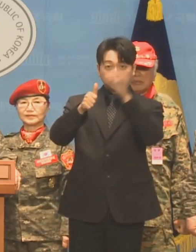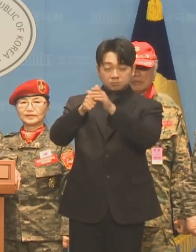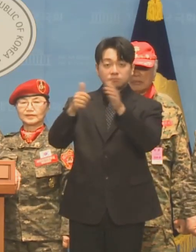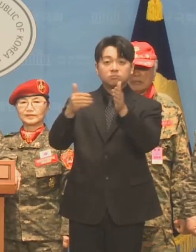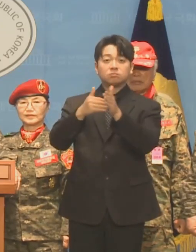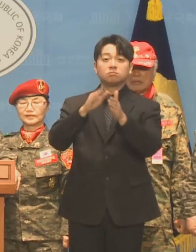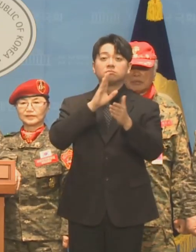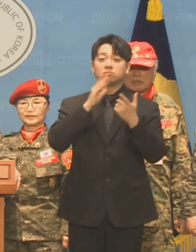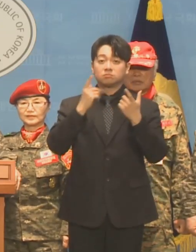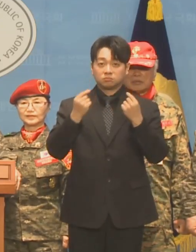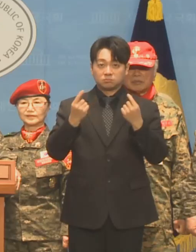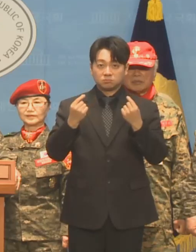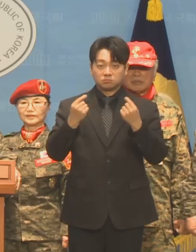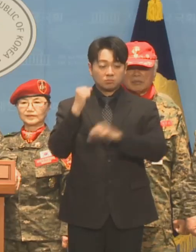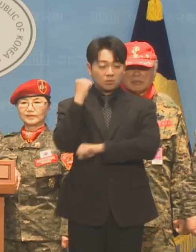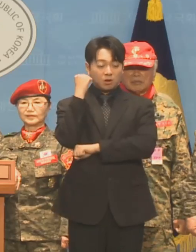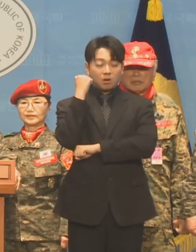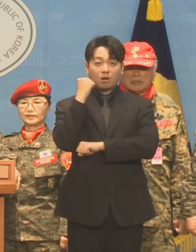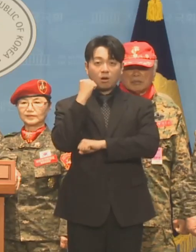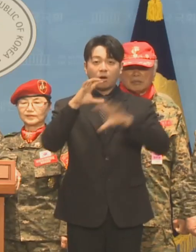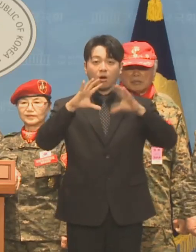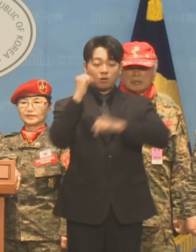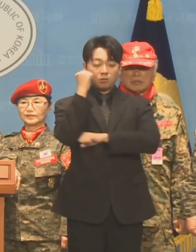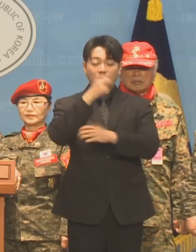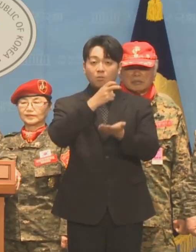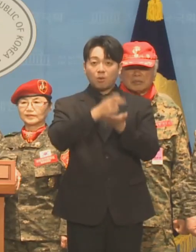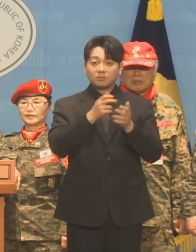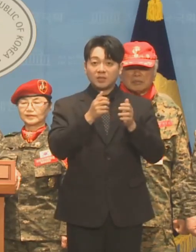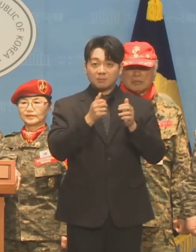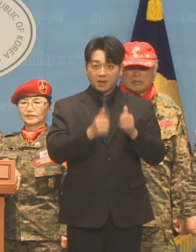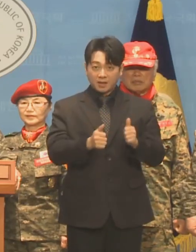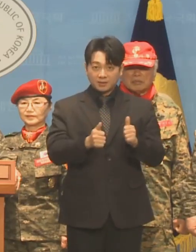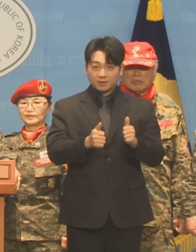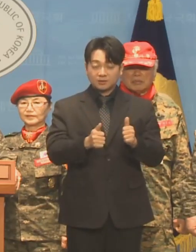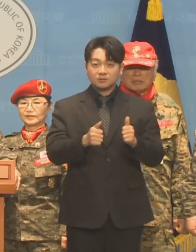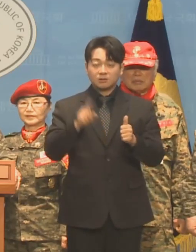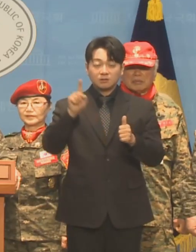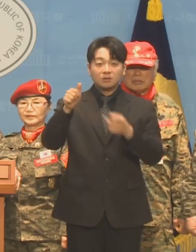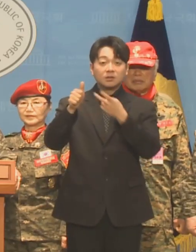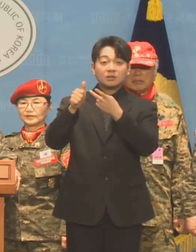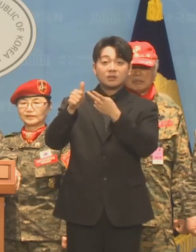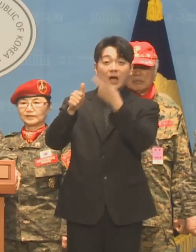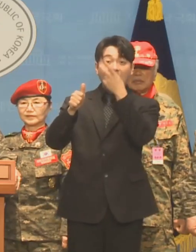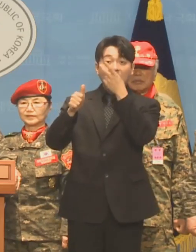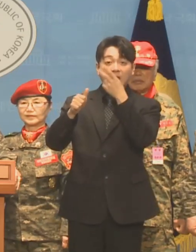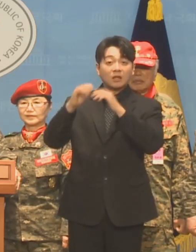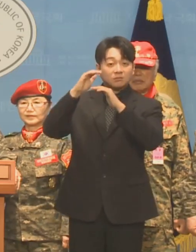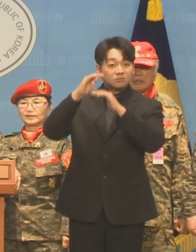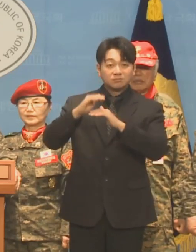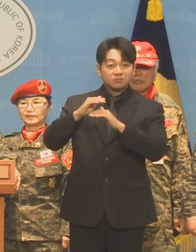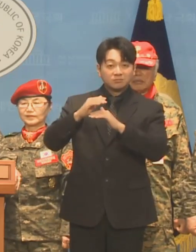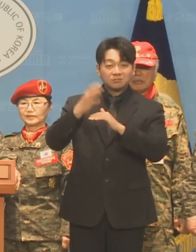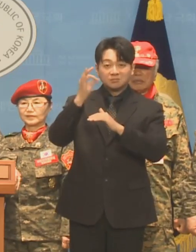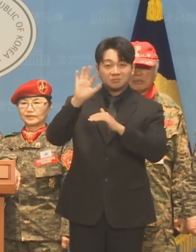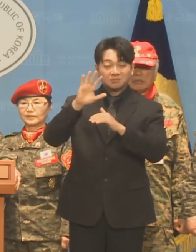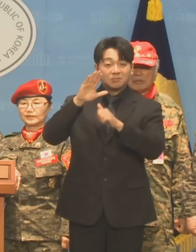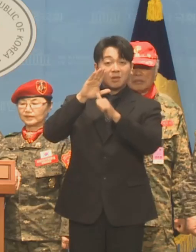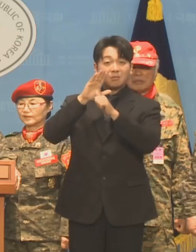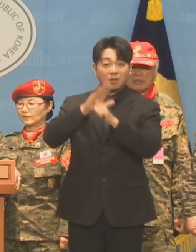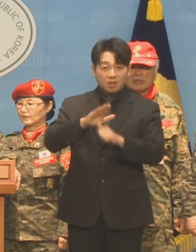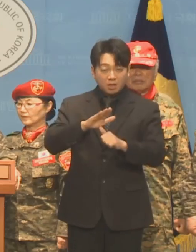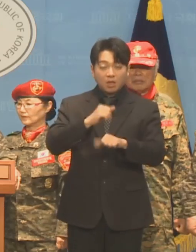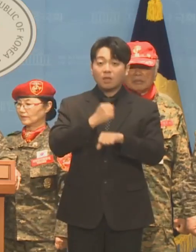헌법재판소에서 탄핵소추안이 각하 또는 기각될 경우 대통령으로 복귀하는